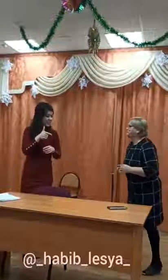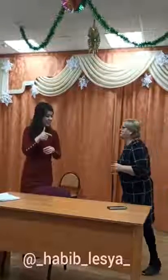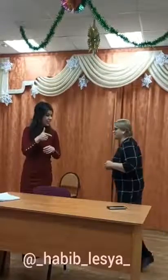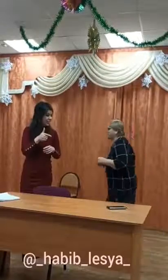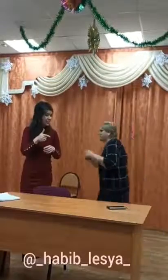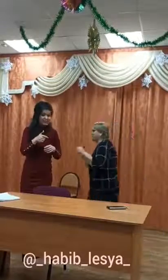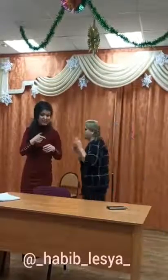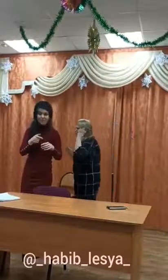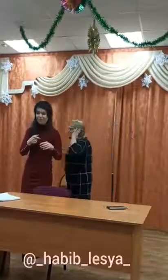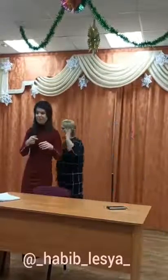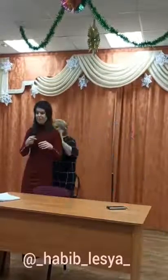агентстве.